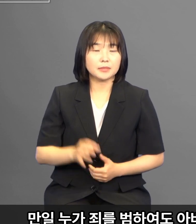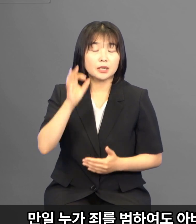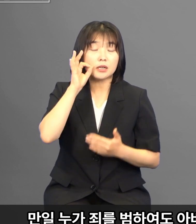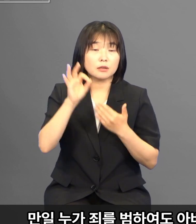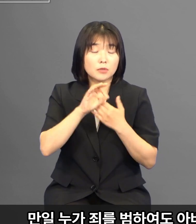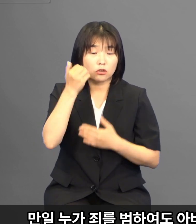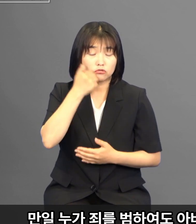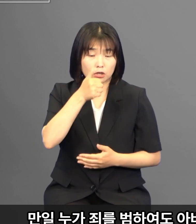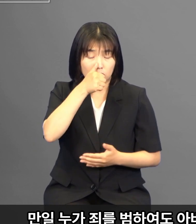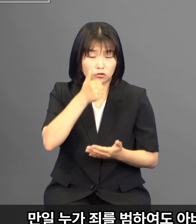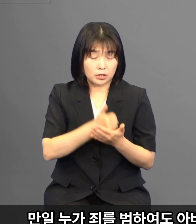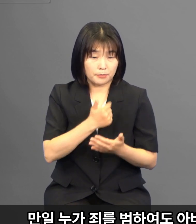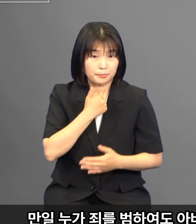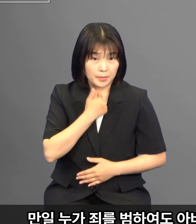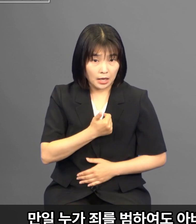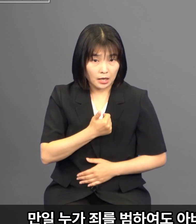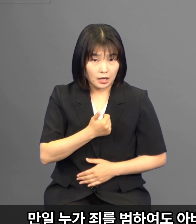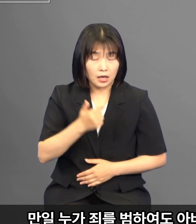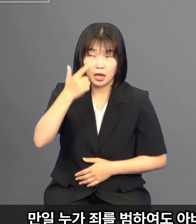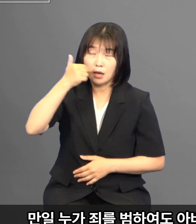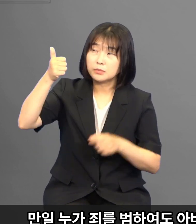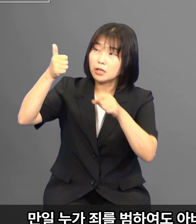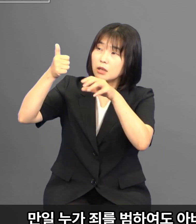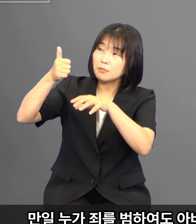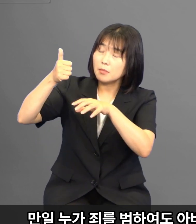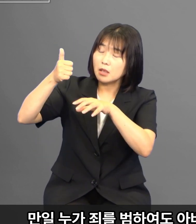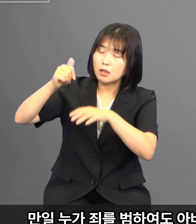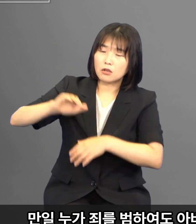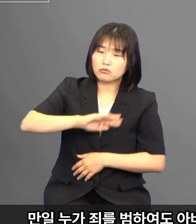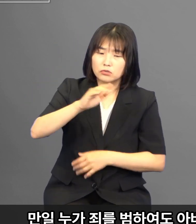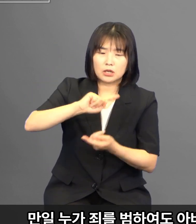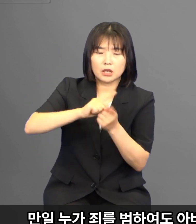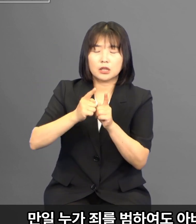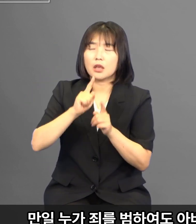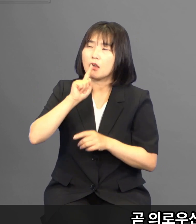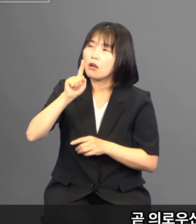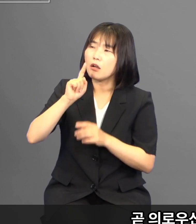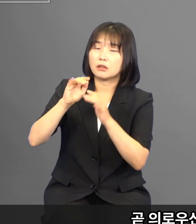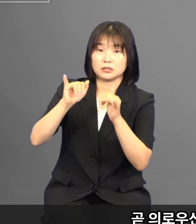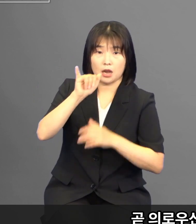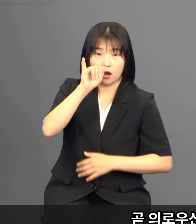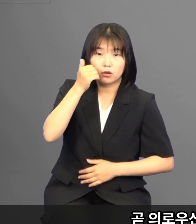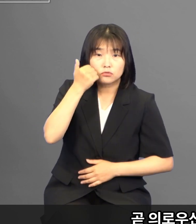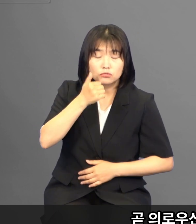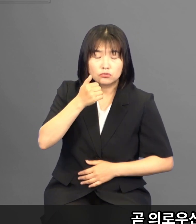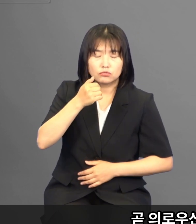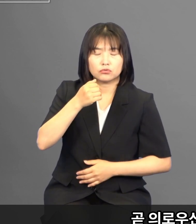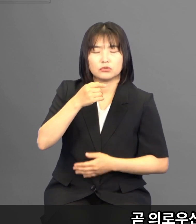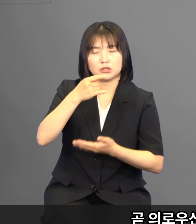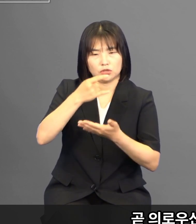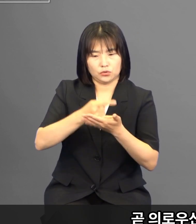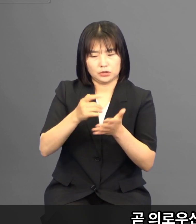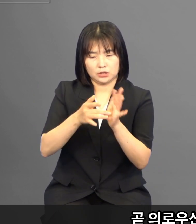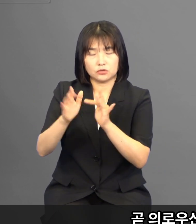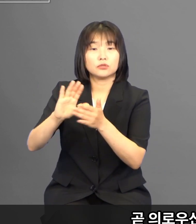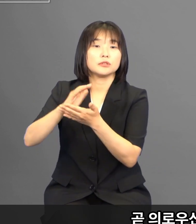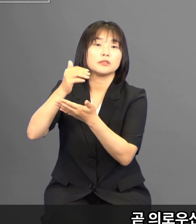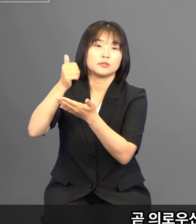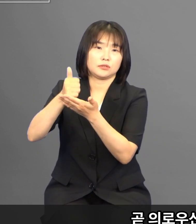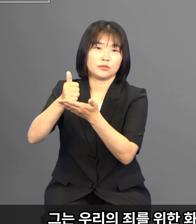누가 죄를 범하여도 아버지 앞에서 우리에게 대언 자가 있으니 곧 의로우신 예수